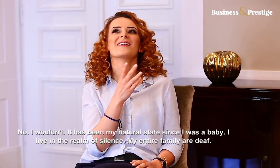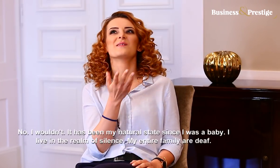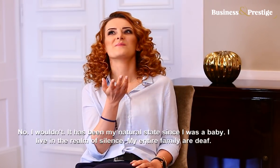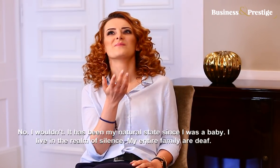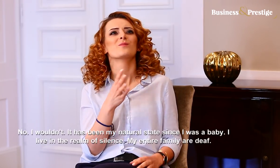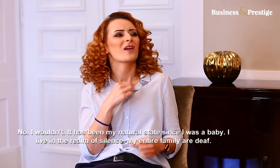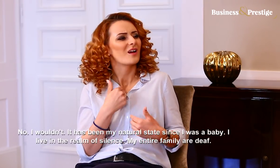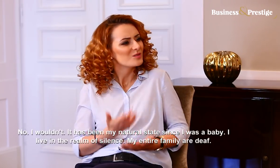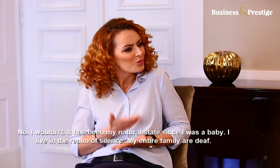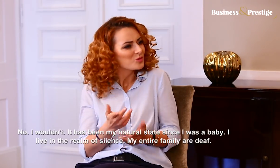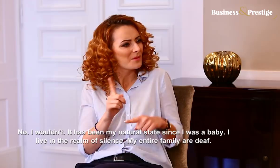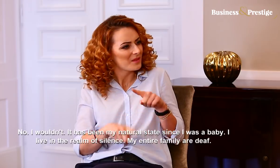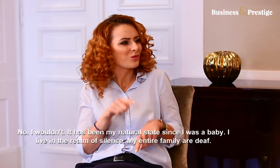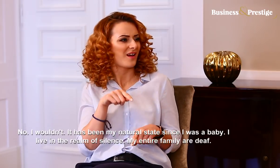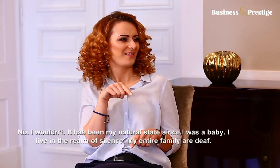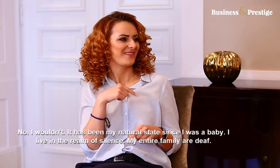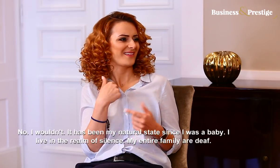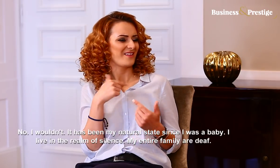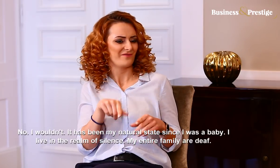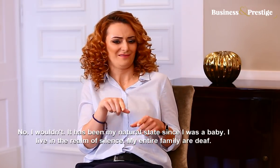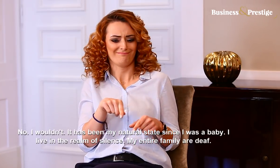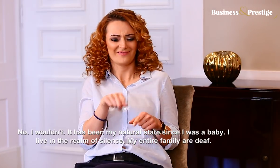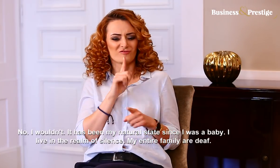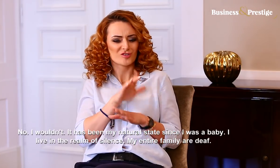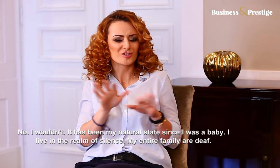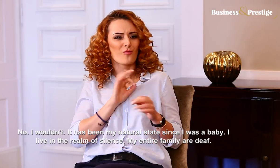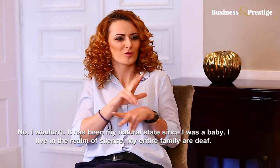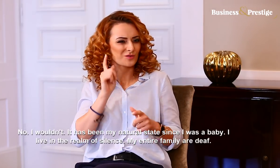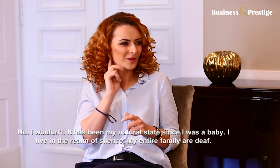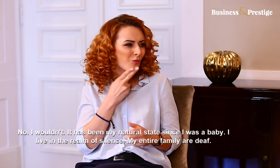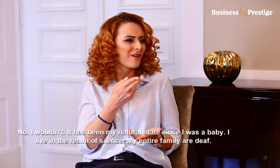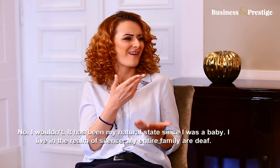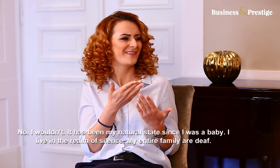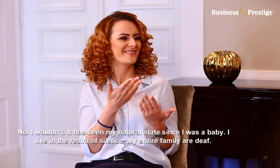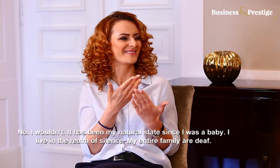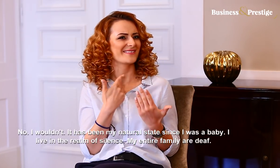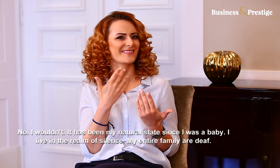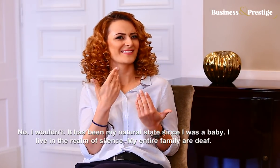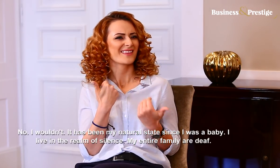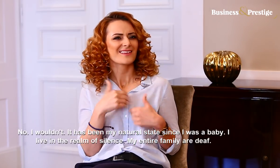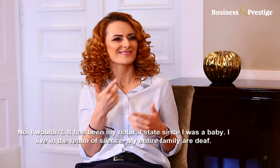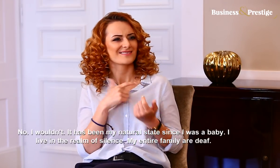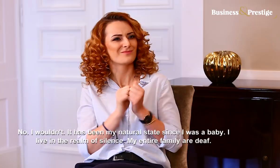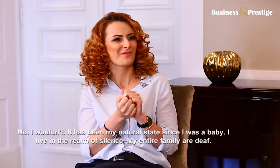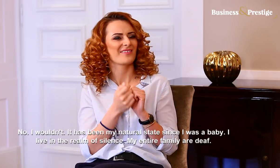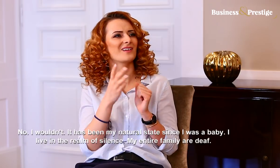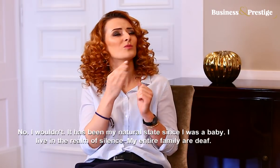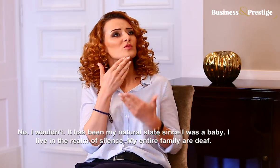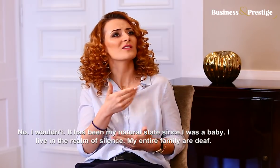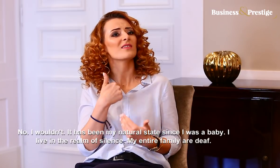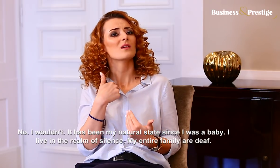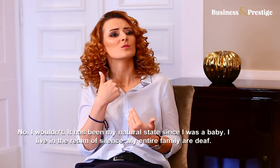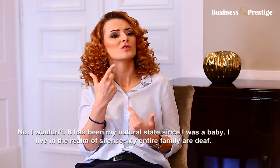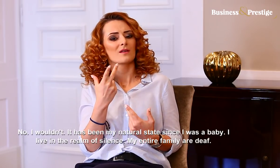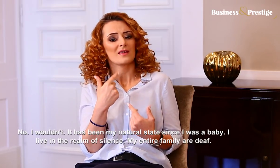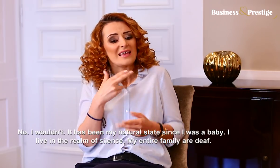Nie, nie. Od urodzenia to jest jakby mój naturalny stan. Żyję w świecie ciszy, moja rodzina jest cała głucha. Nie chciałbym